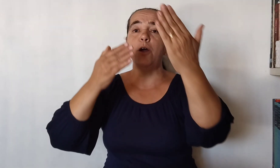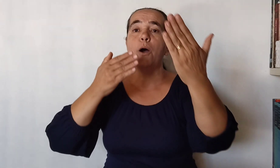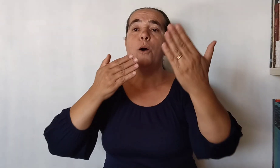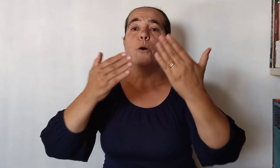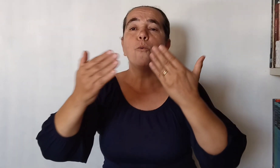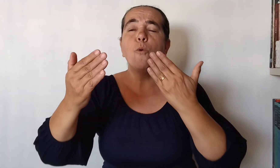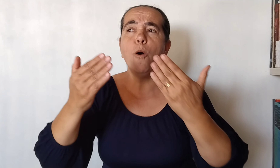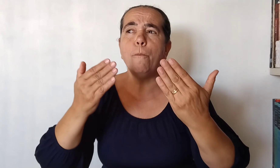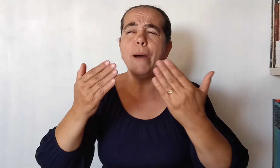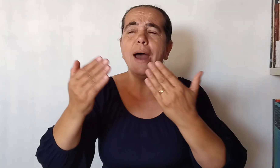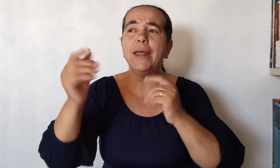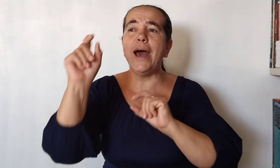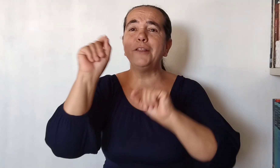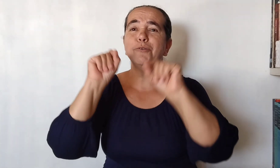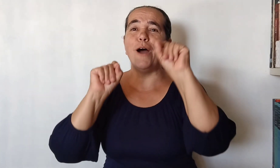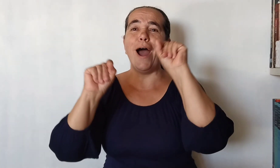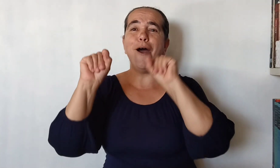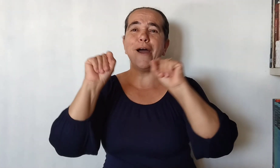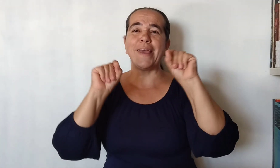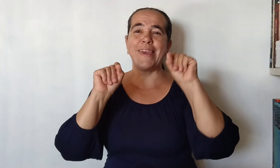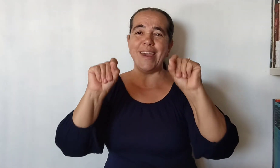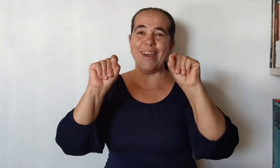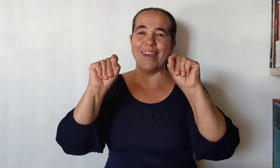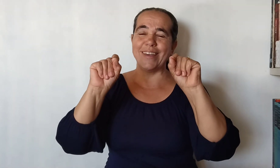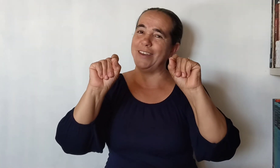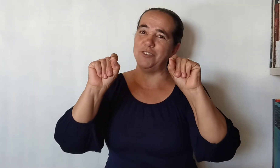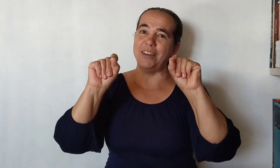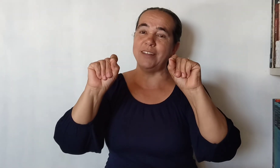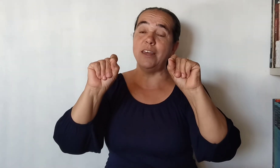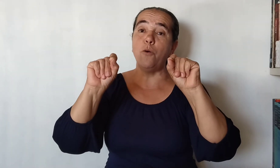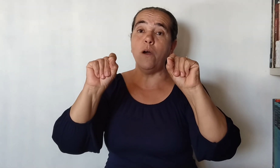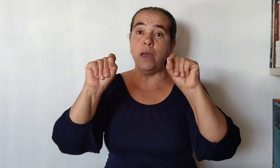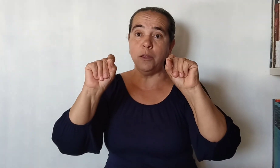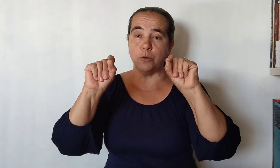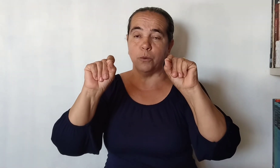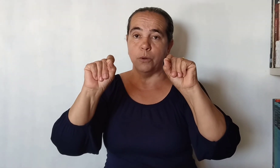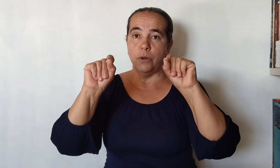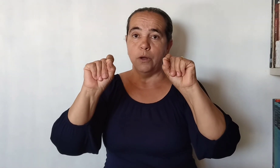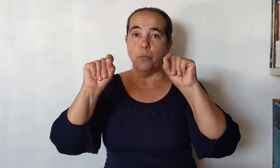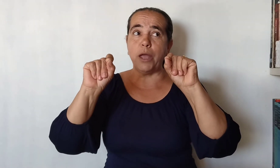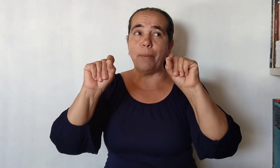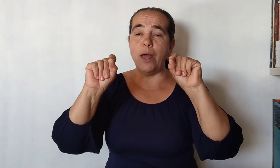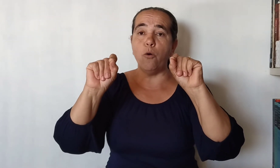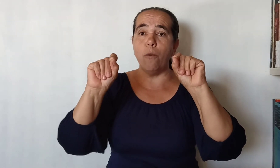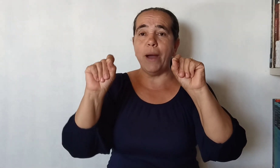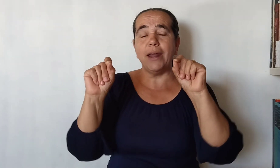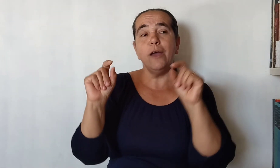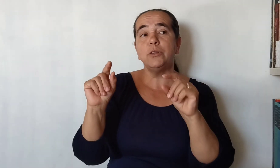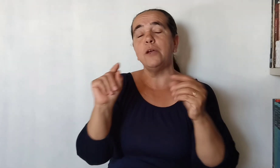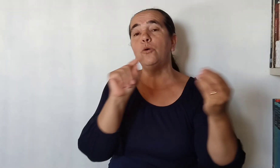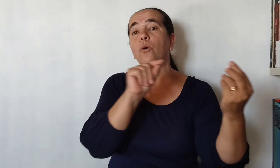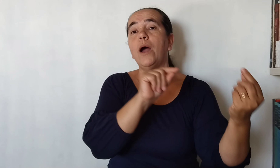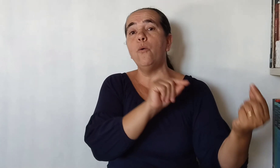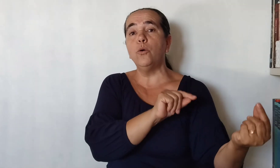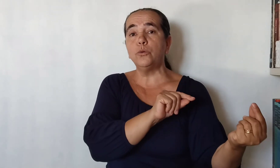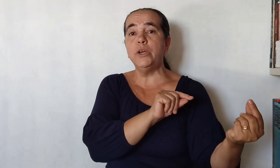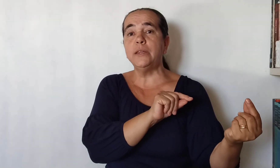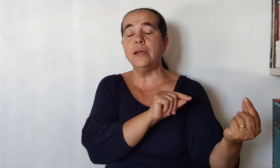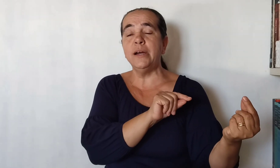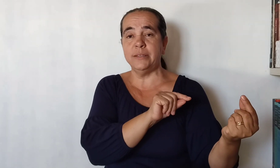ó. Comparado a quê? Que eu já estarei correndo. Porque para eu comparar, eu tenho que colocar o outro item